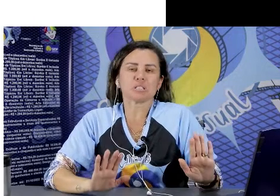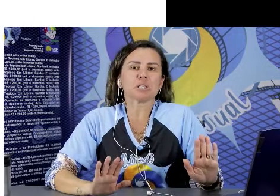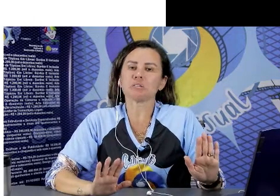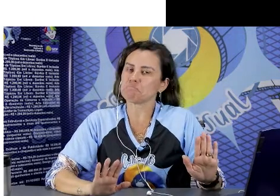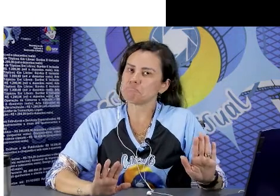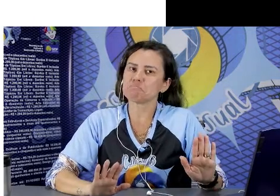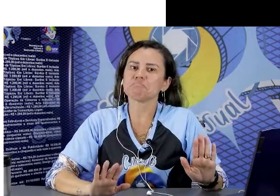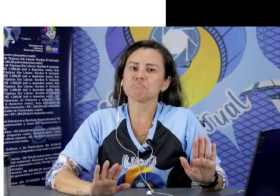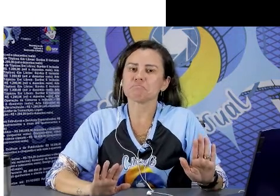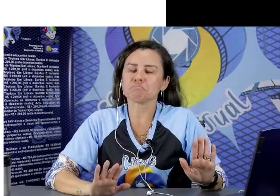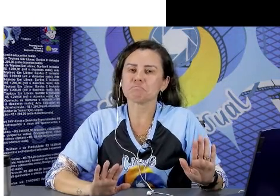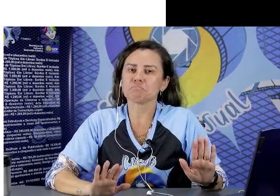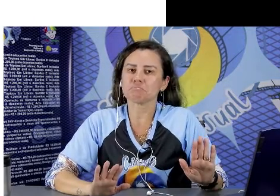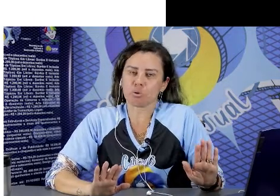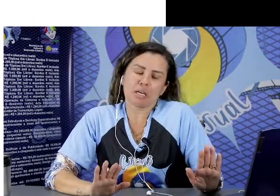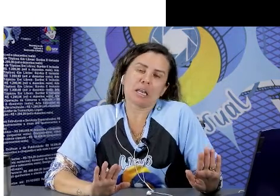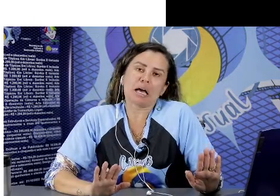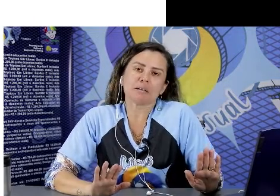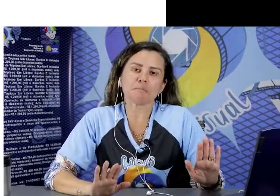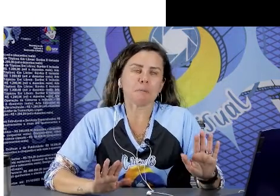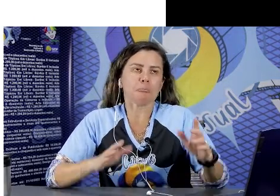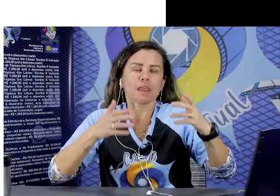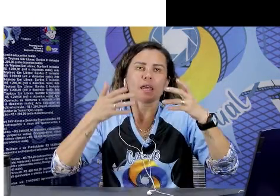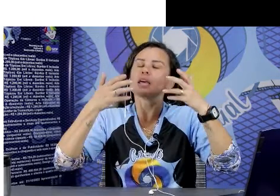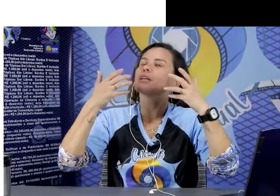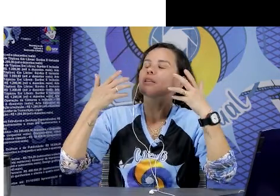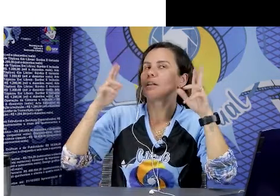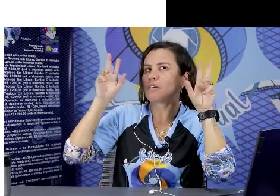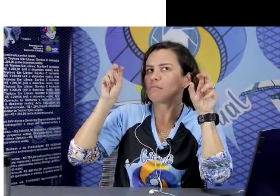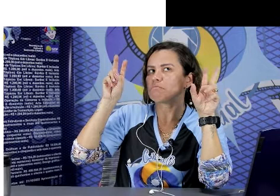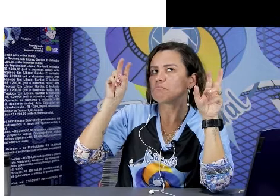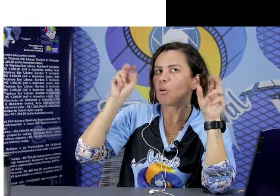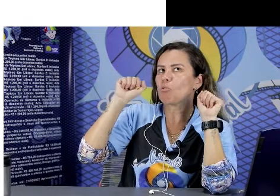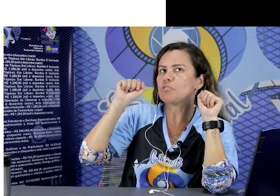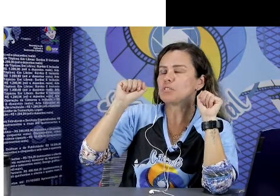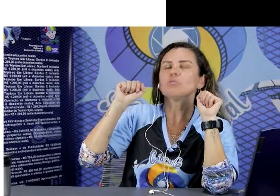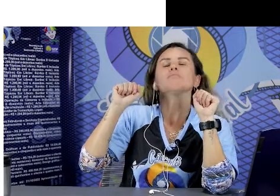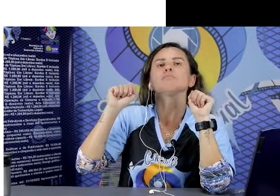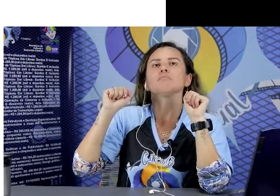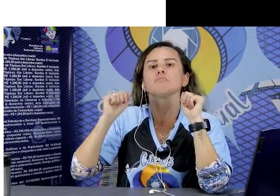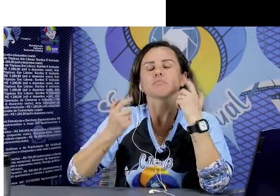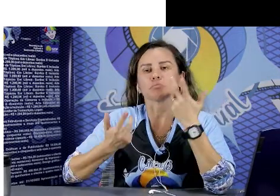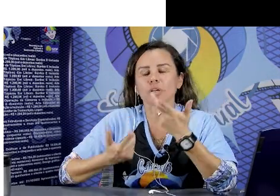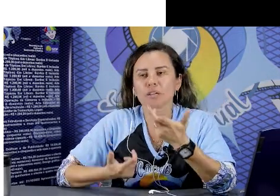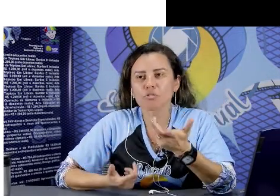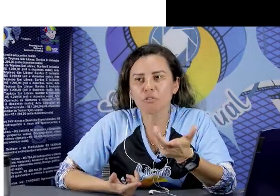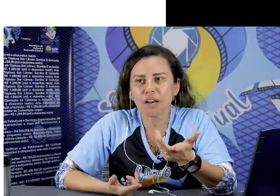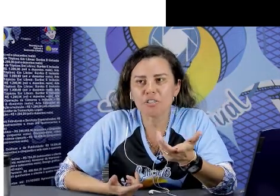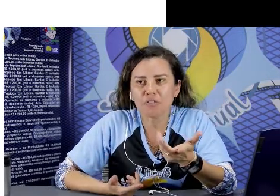não. Porque lá ele estaria ouvindo, porque era só falar de frente